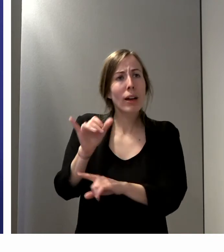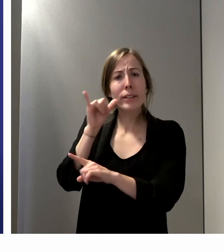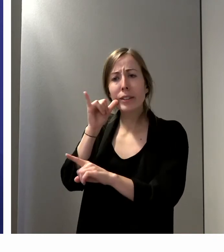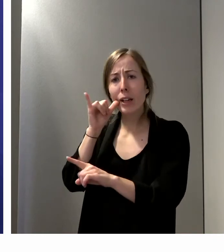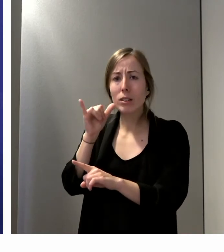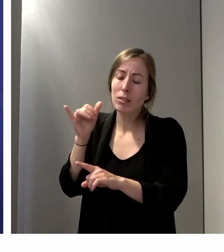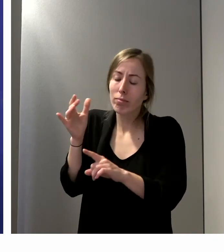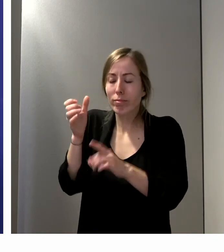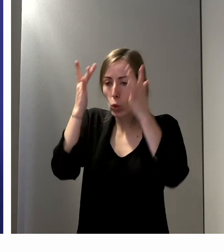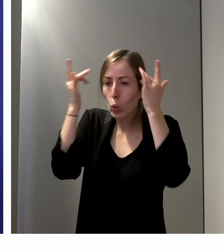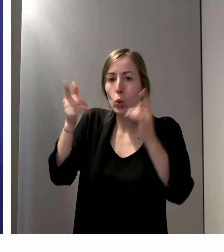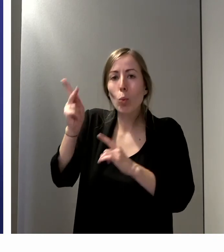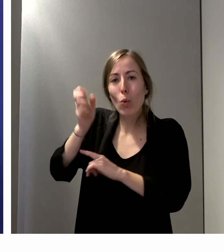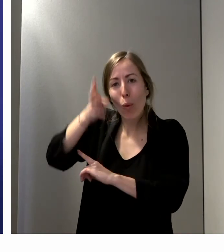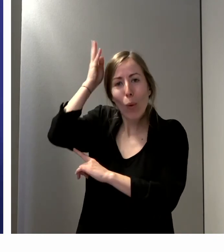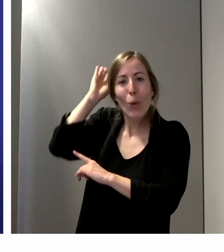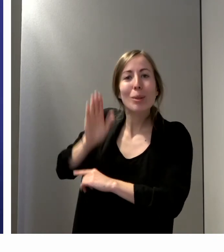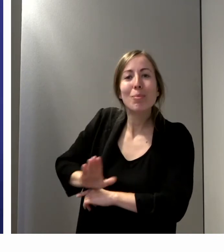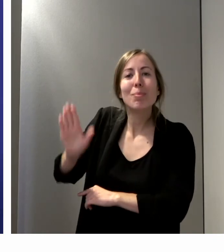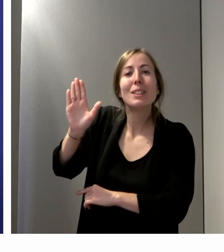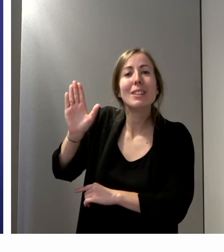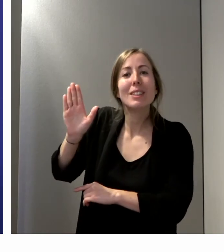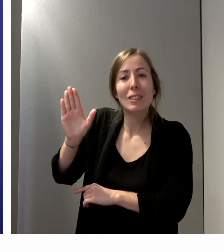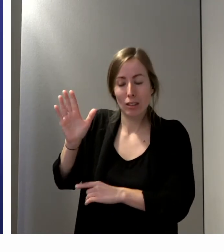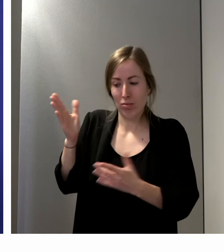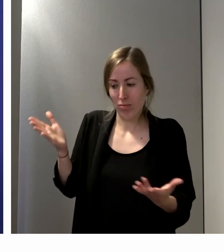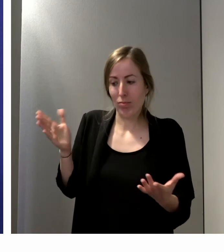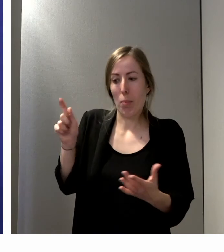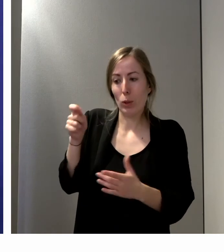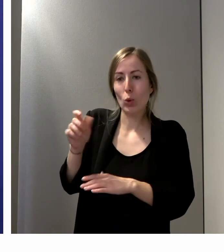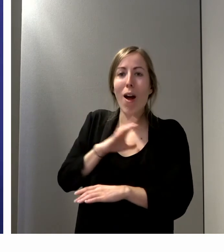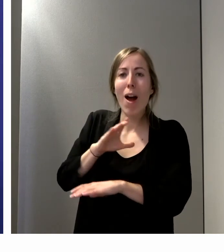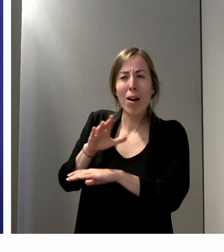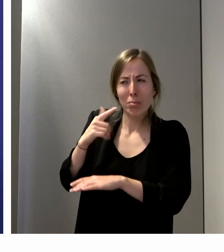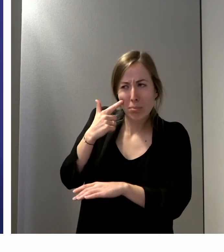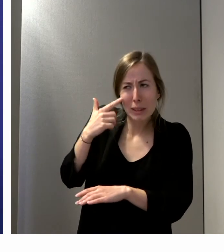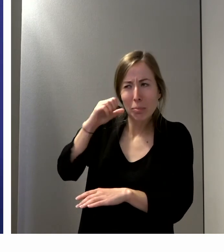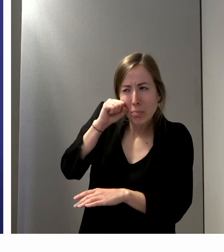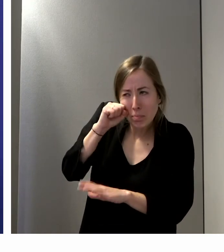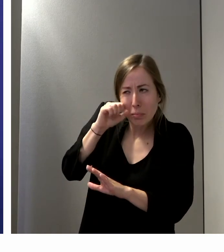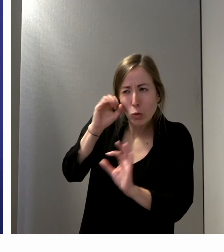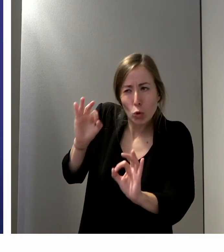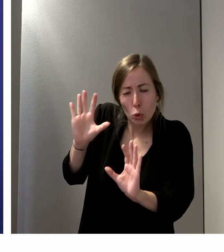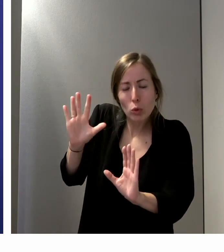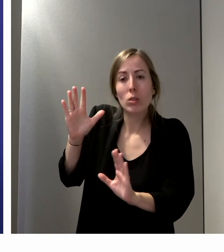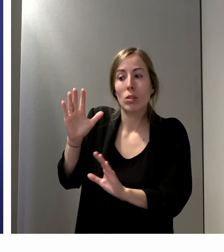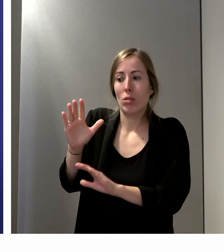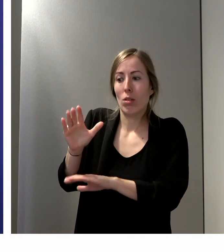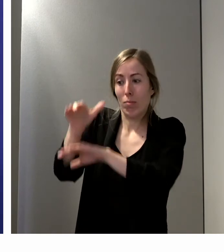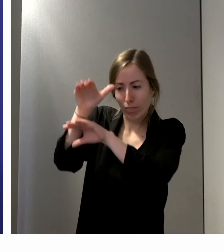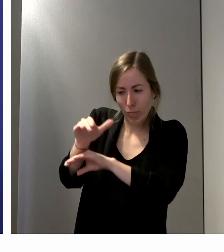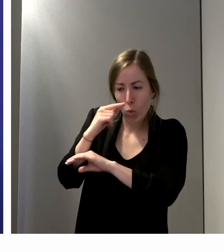plus latin et justement, il y a des précautions pour éviter que, de ce que j'ai entendu, pour éviter que des